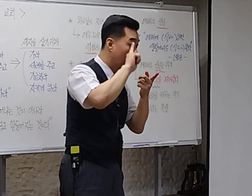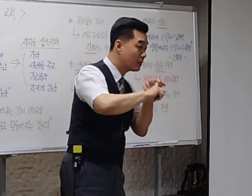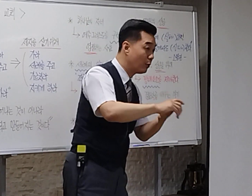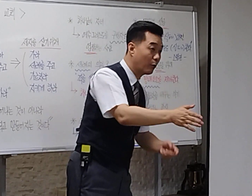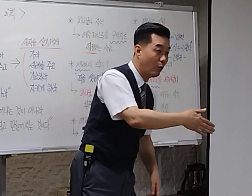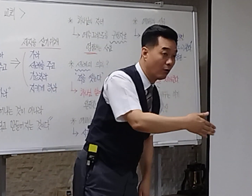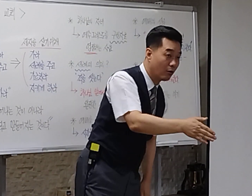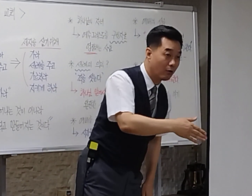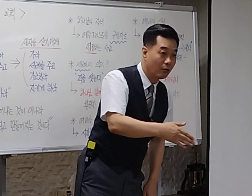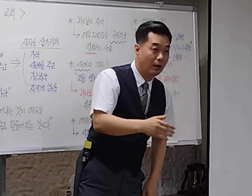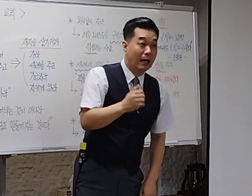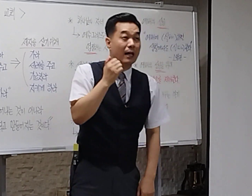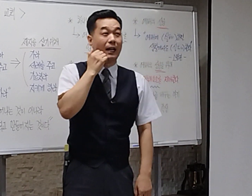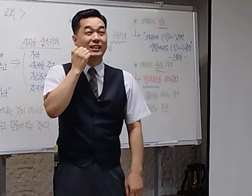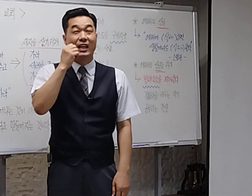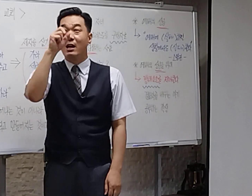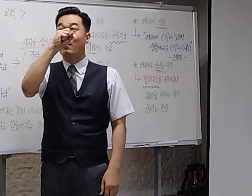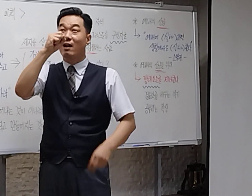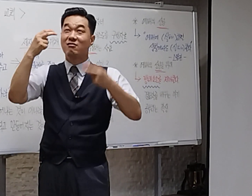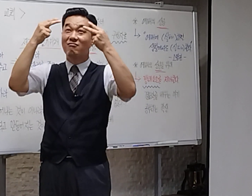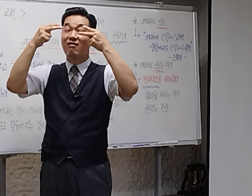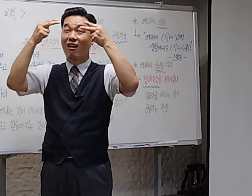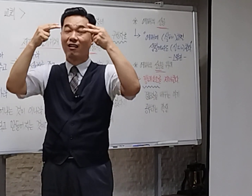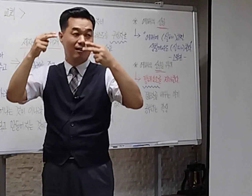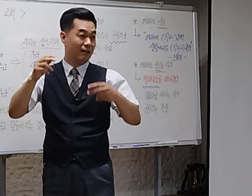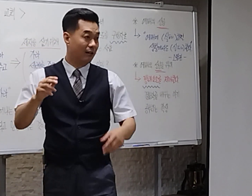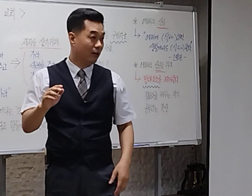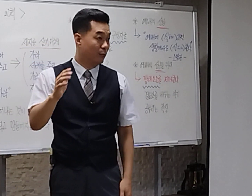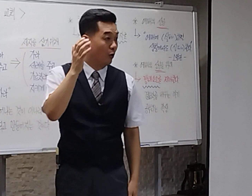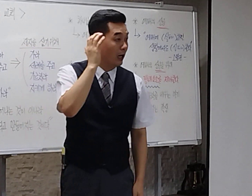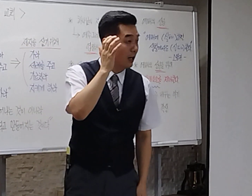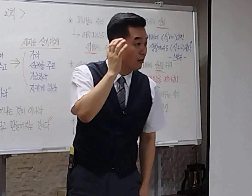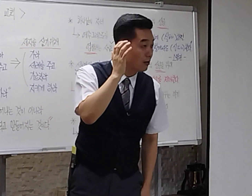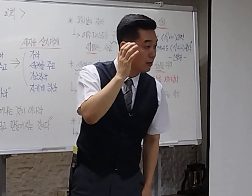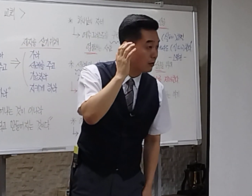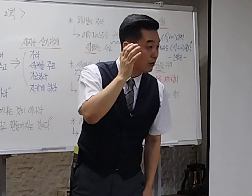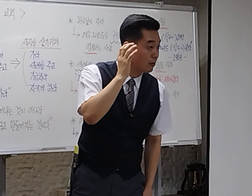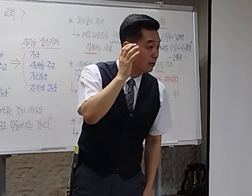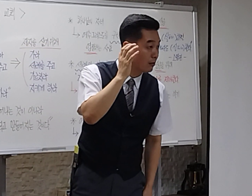관심이 없고 간식에는 막. 그럼 곤란해요.